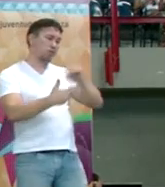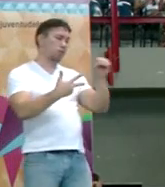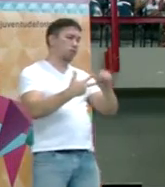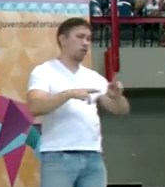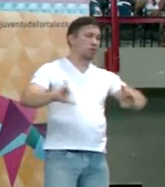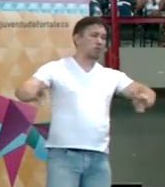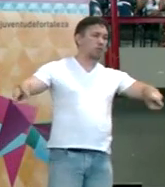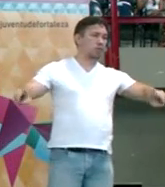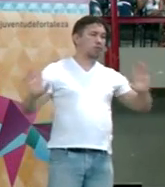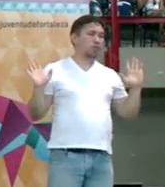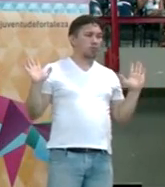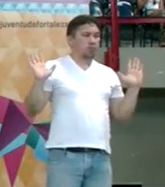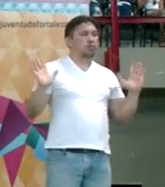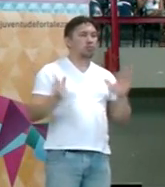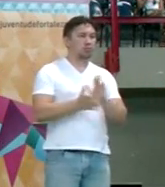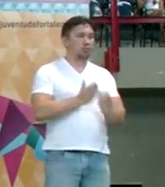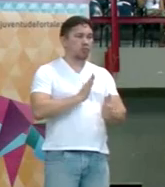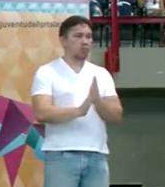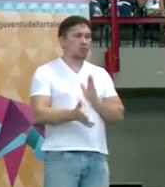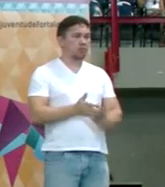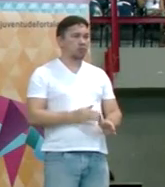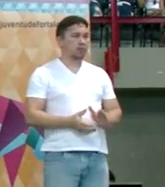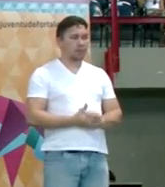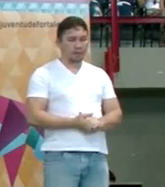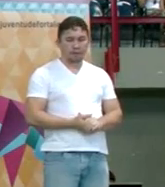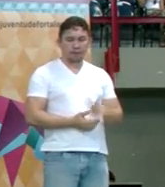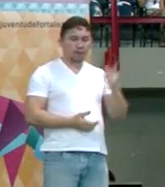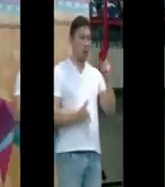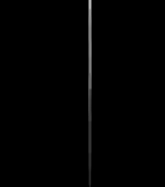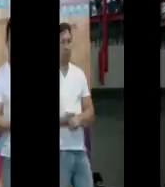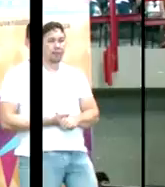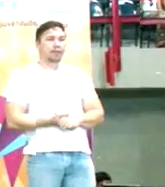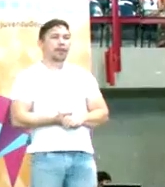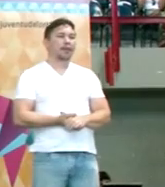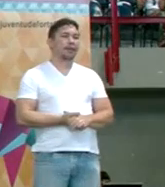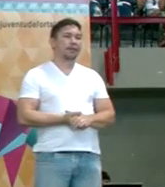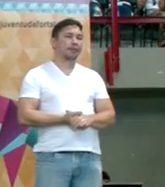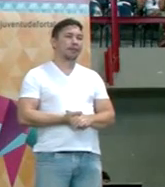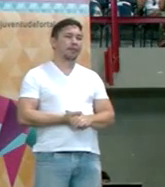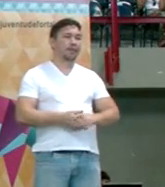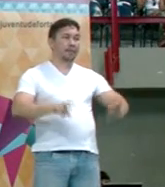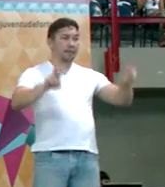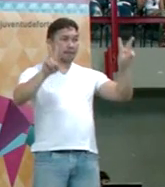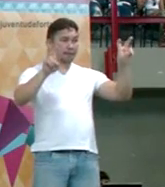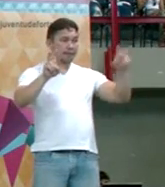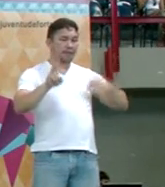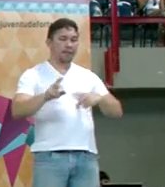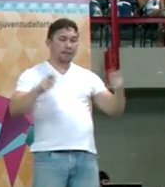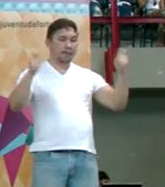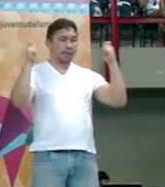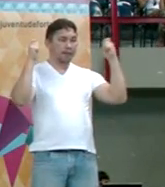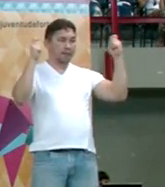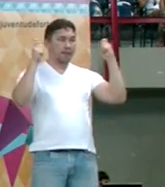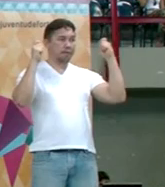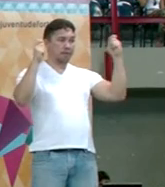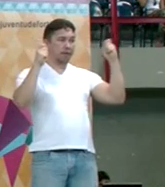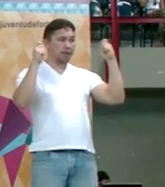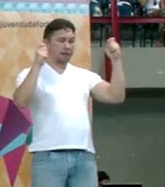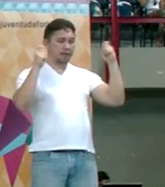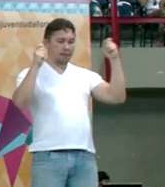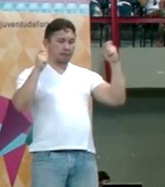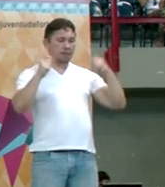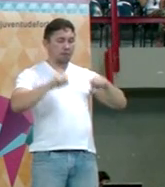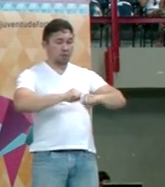colocaria sim, sem problema, tá? Outra pergunta. O tema, manifestações de junho, o